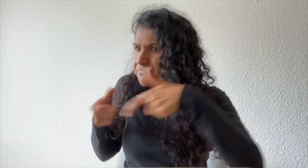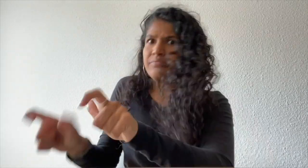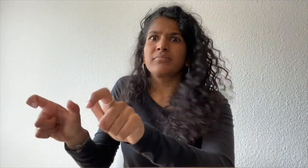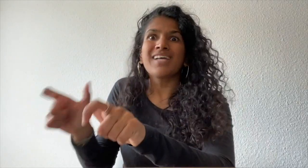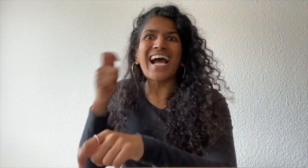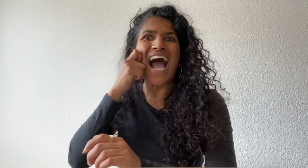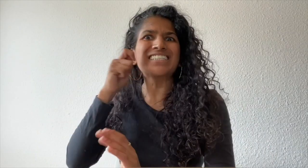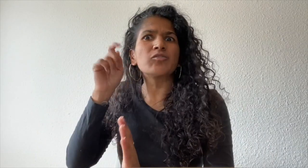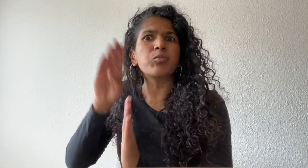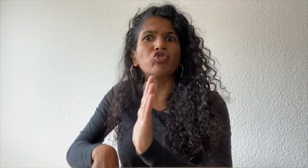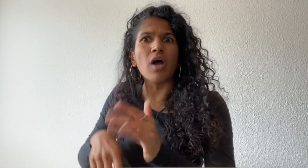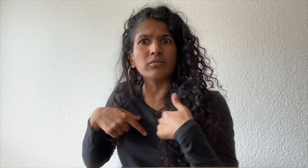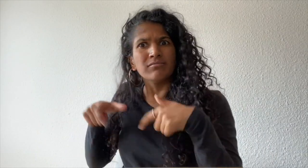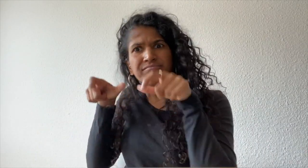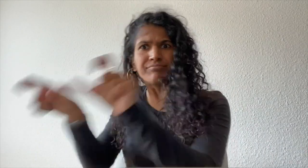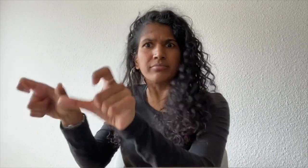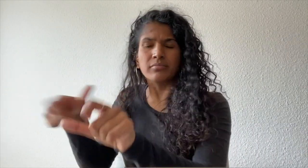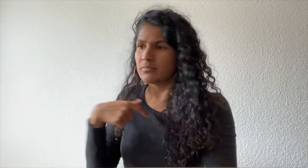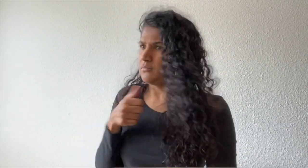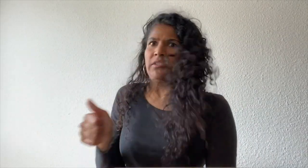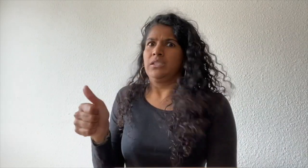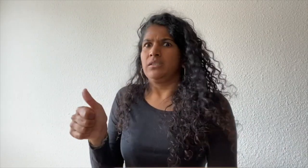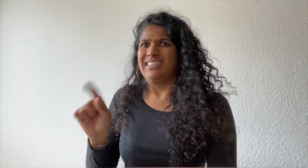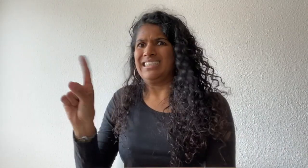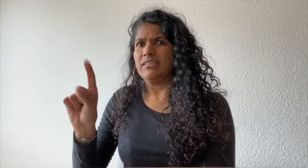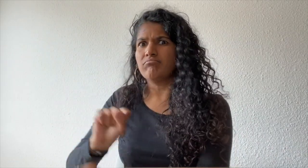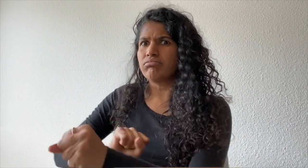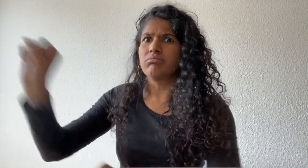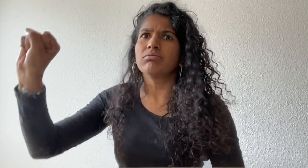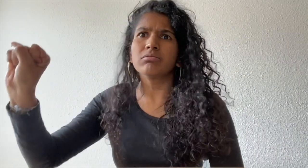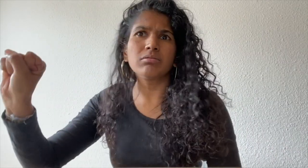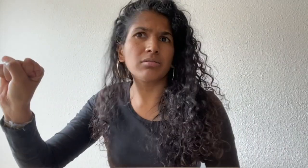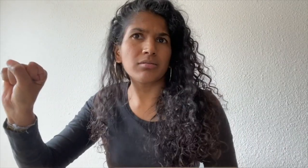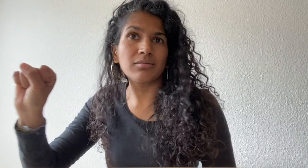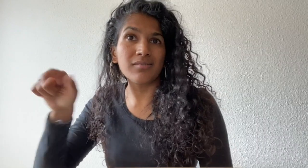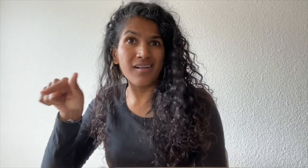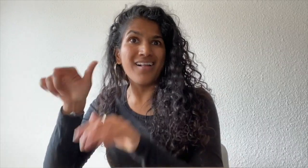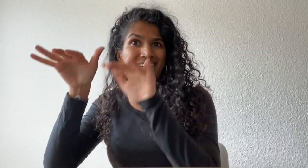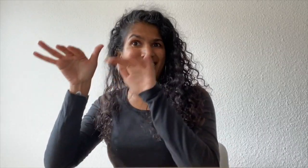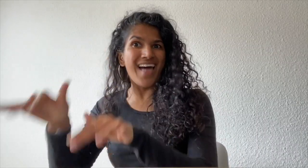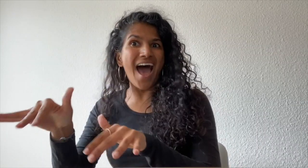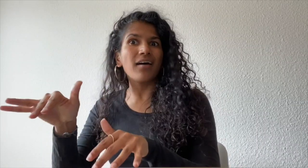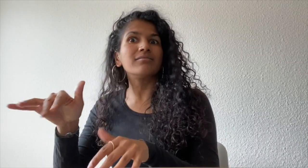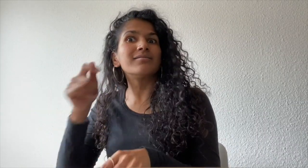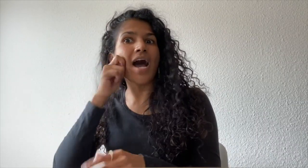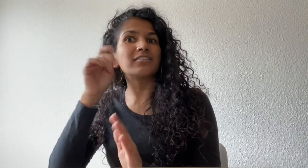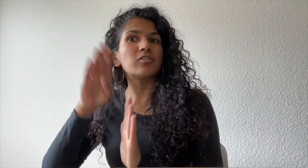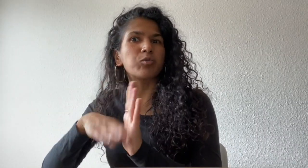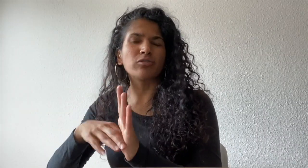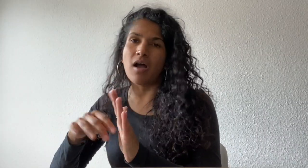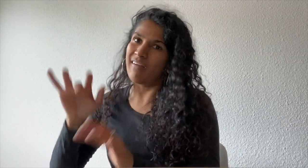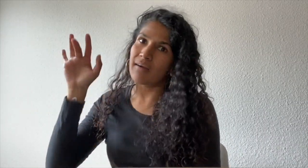Sie hat eine Machtposition inne und diese kann sie dafür nutzen, um sich dem rassistischen Handeln